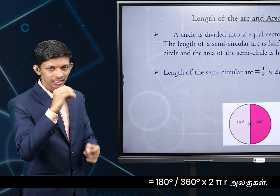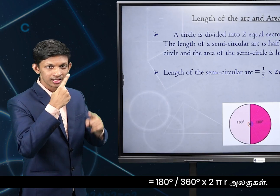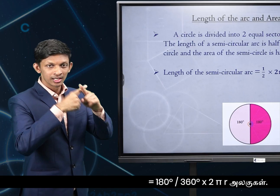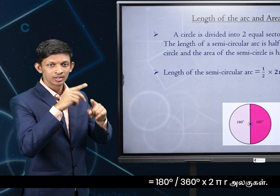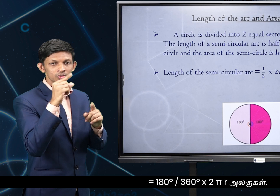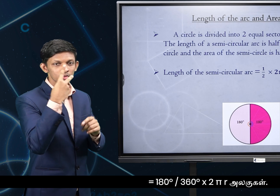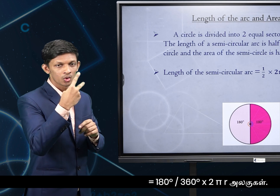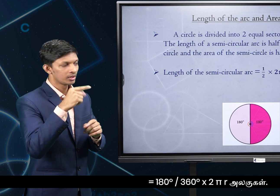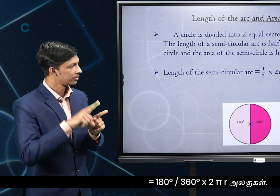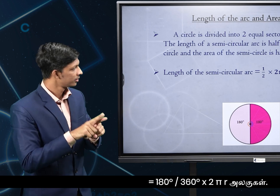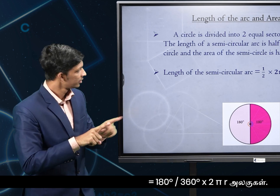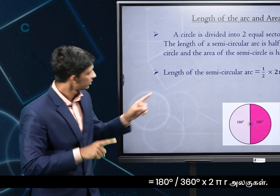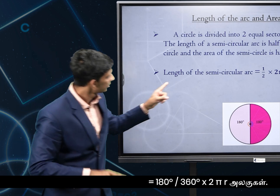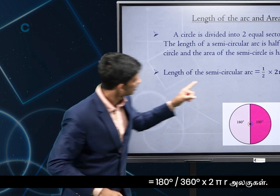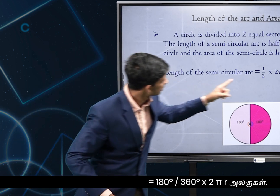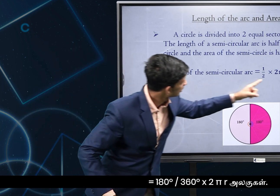பெருக்கல் 2 பை ஆர் அலகுகள்.